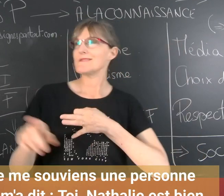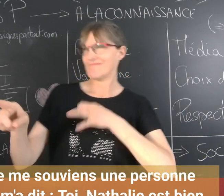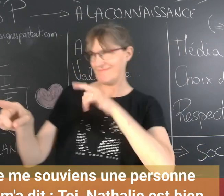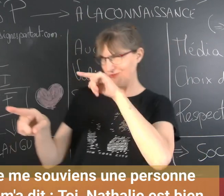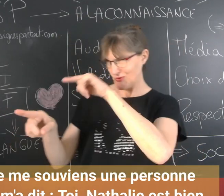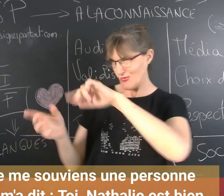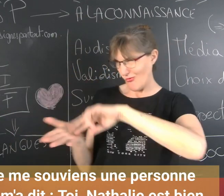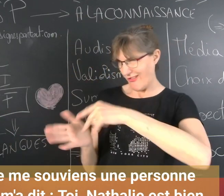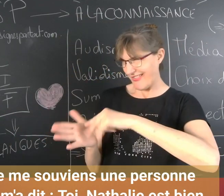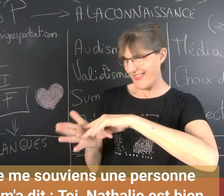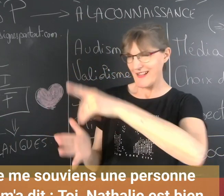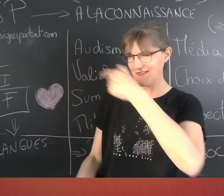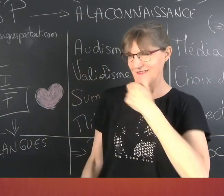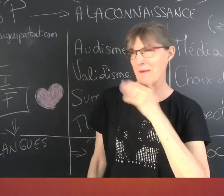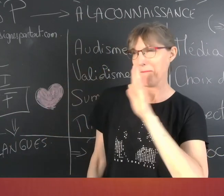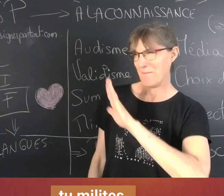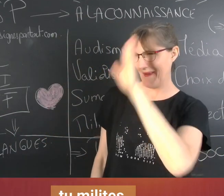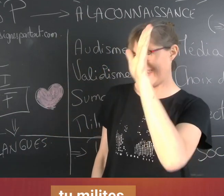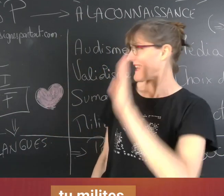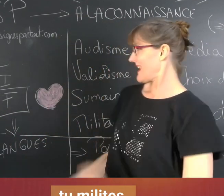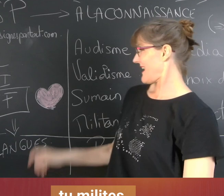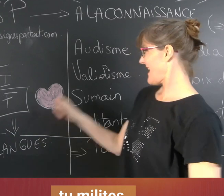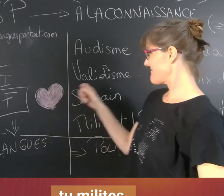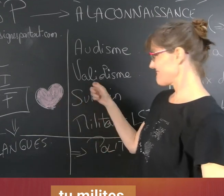Moi, je me souviens d'une personne qui m'a dit, toi, Nathalie, eh bien,